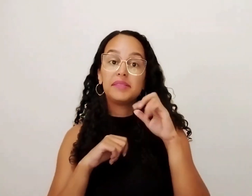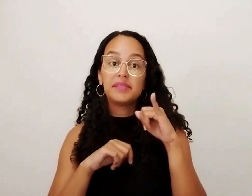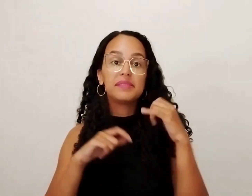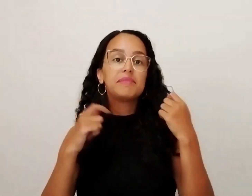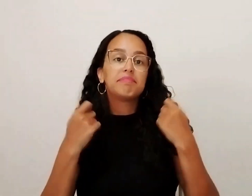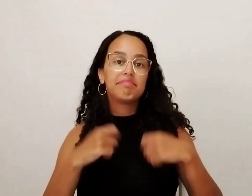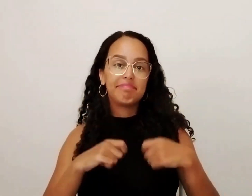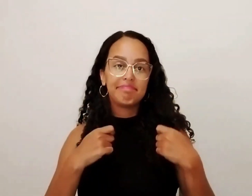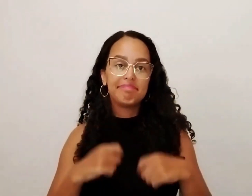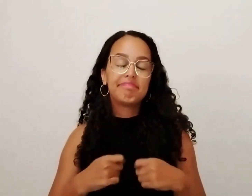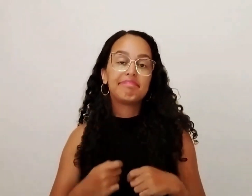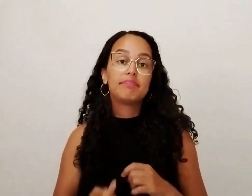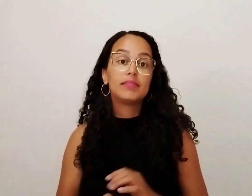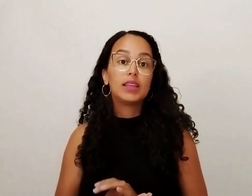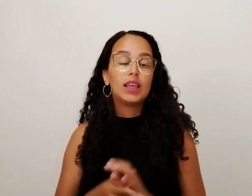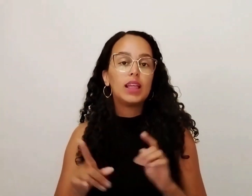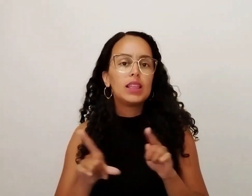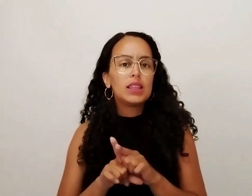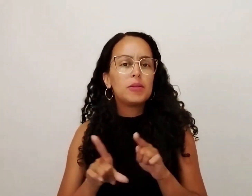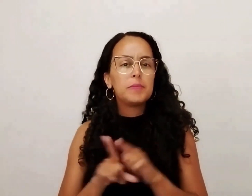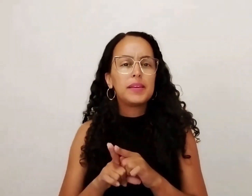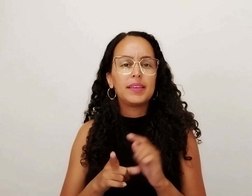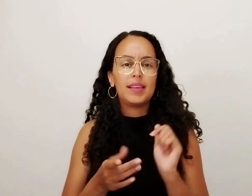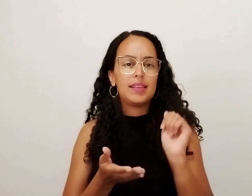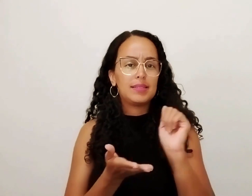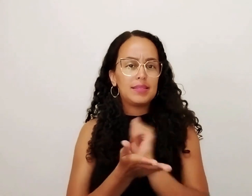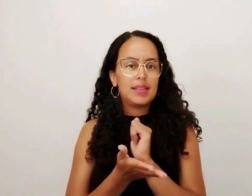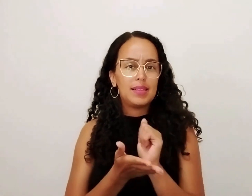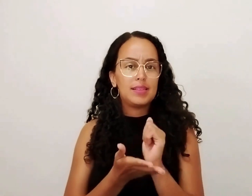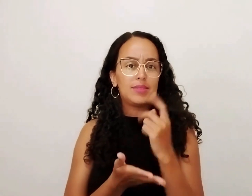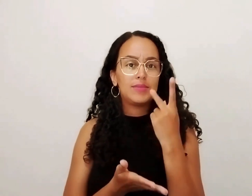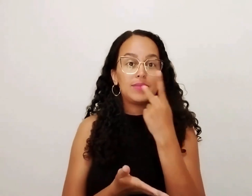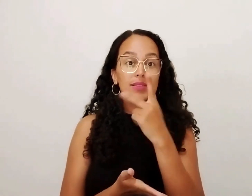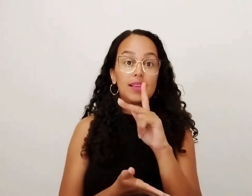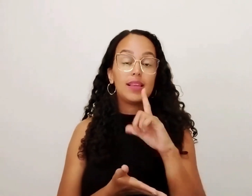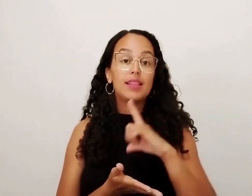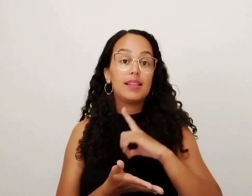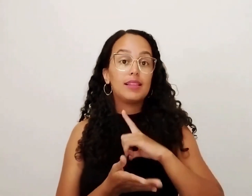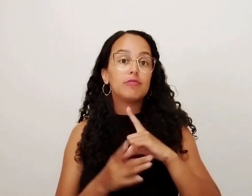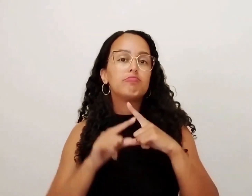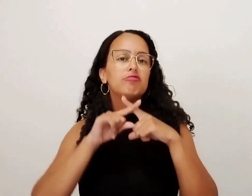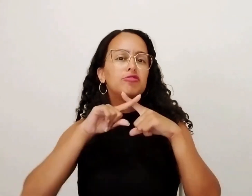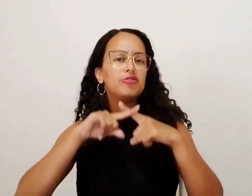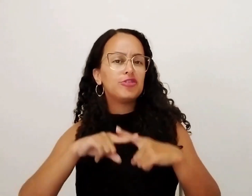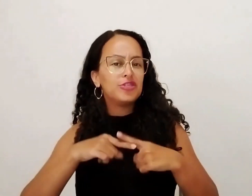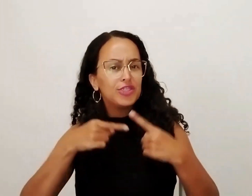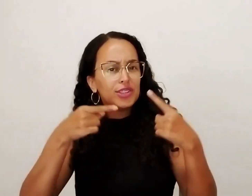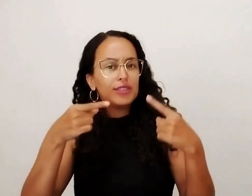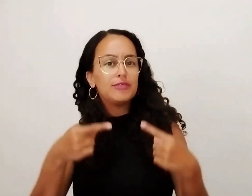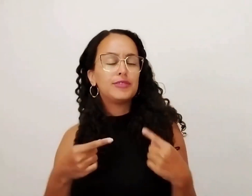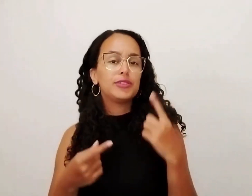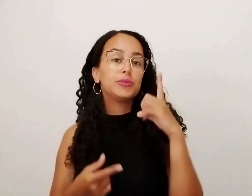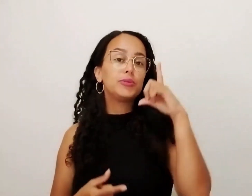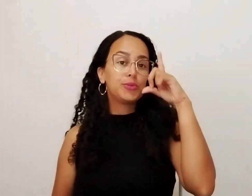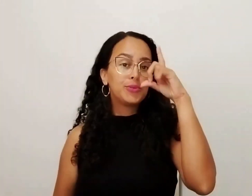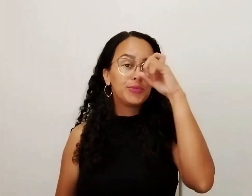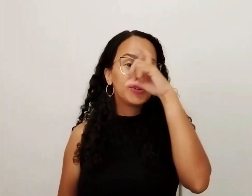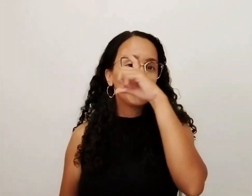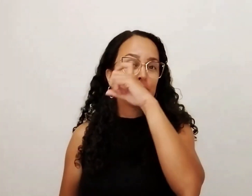se identificar como nação, com um enorme território e inúmeras influências